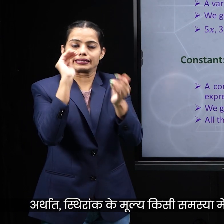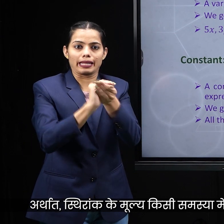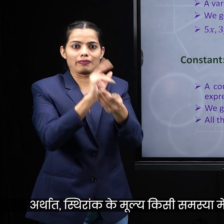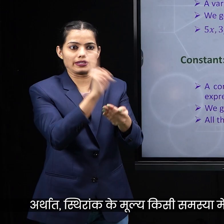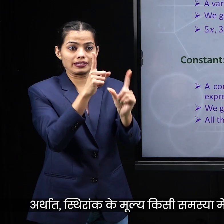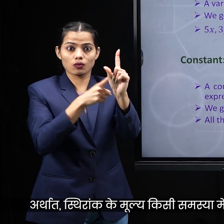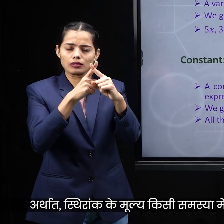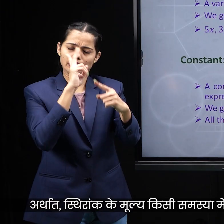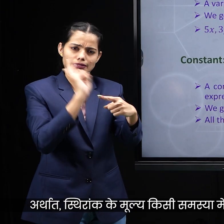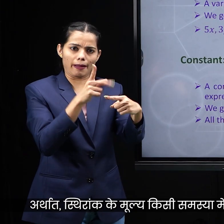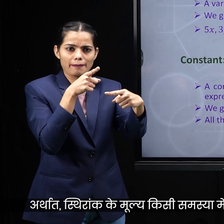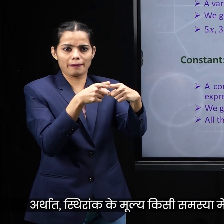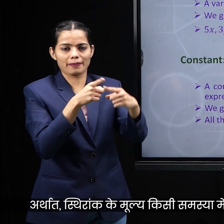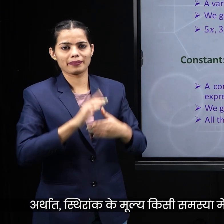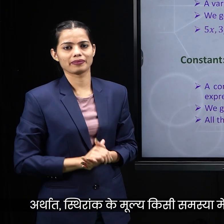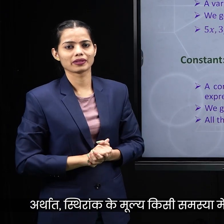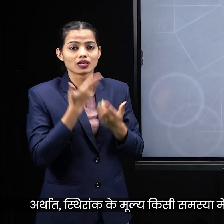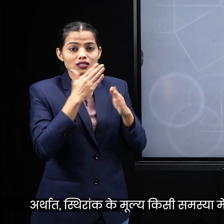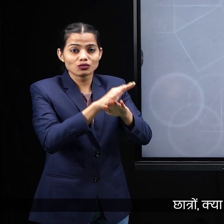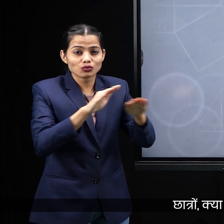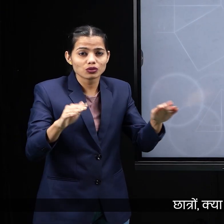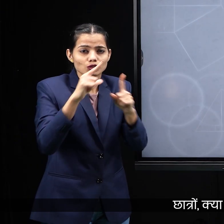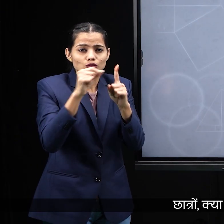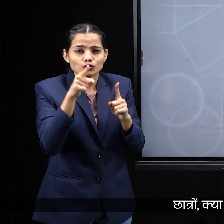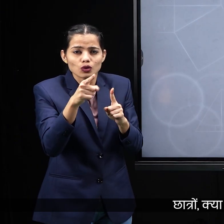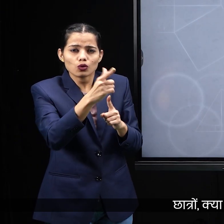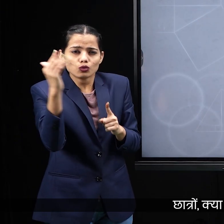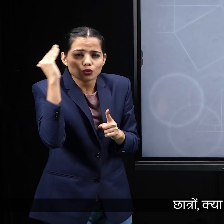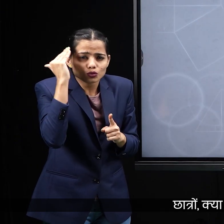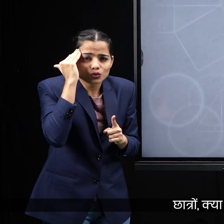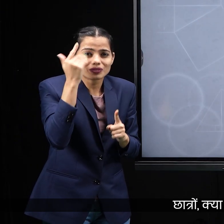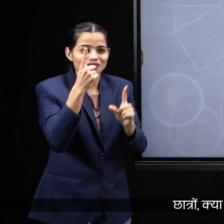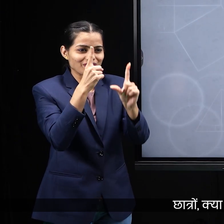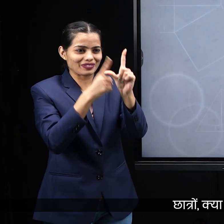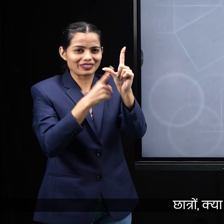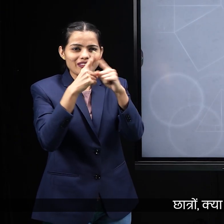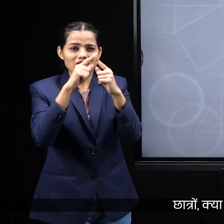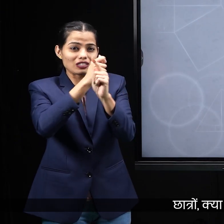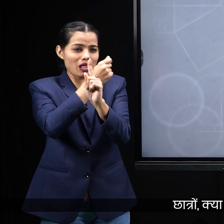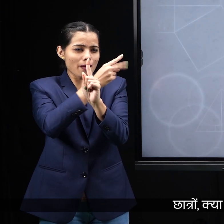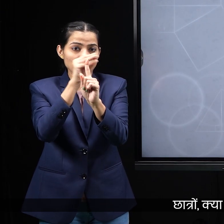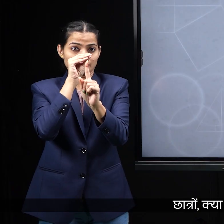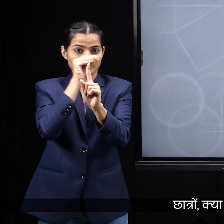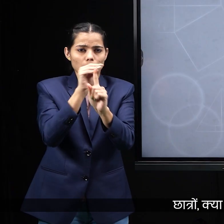मूल्य बदलता रह सकता है। छात्रों, क्या आप जानते हैं कि बहुपद क्या